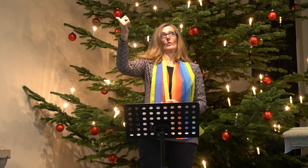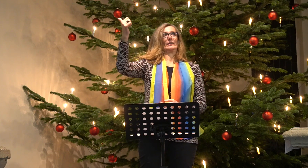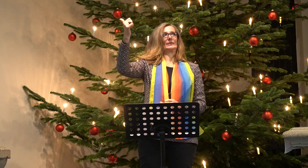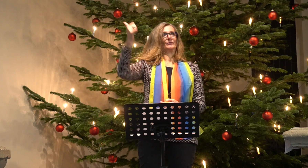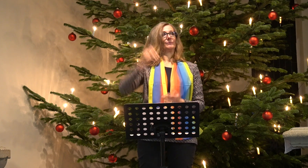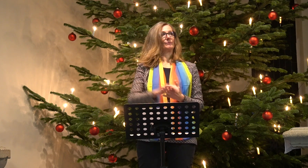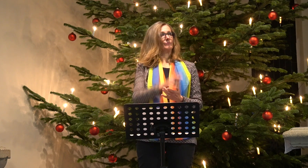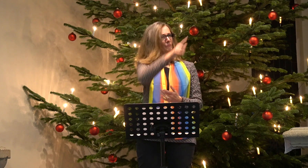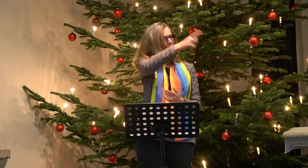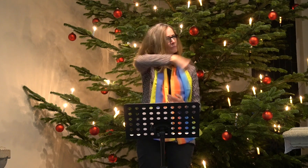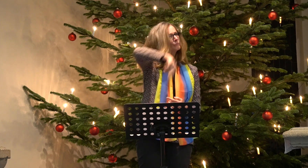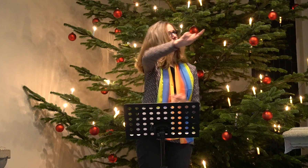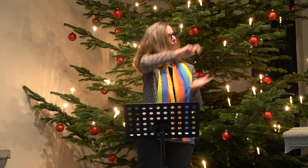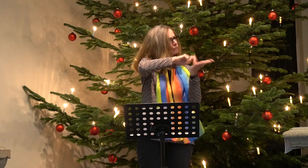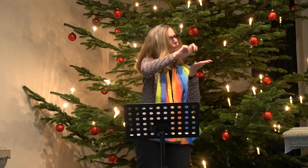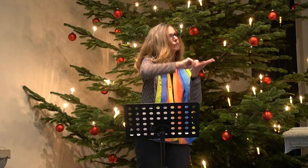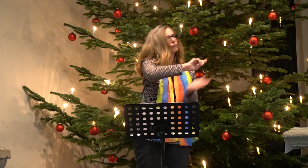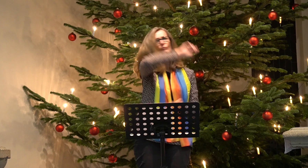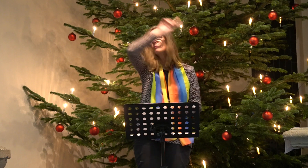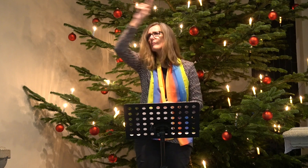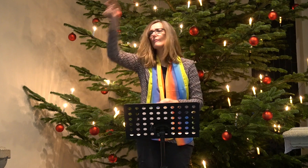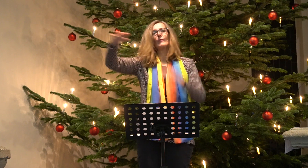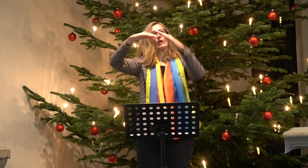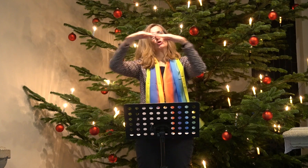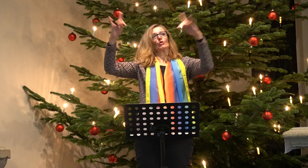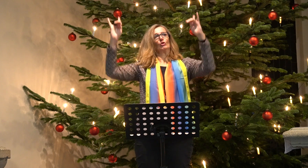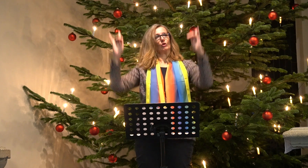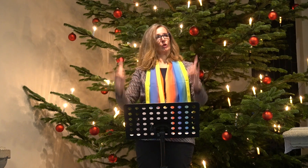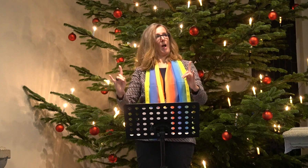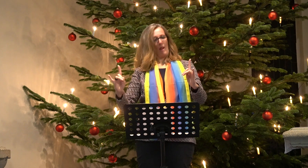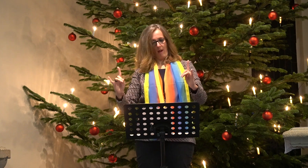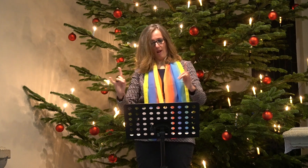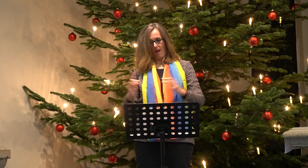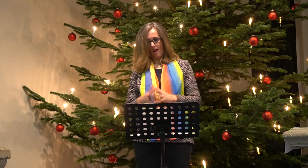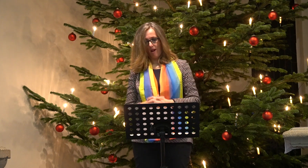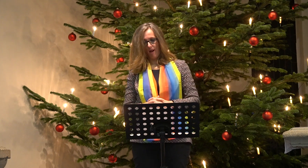Er ist der König. Geht zurück in den Stall.